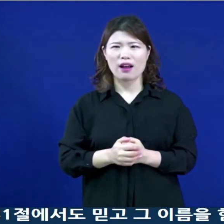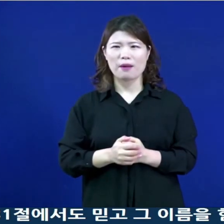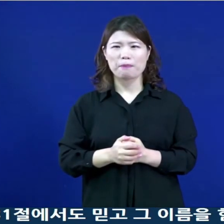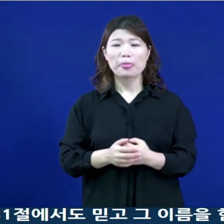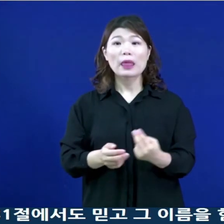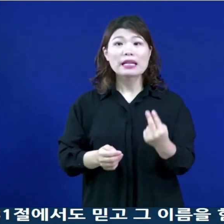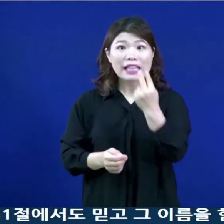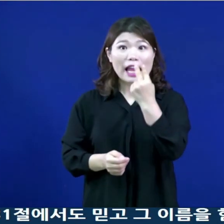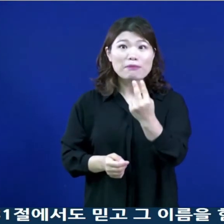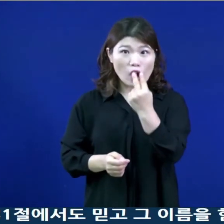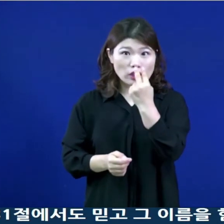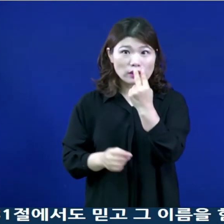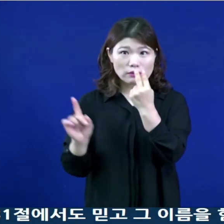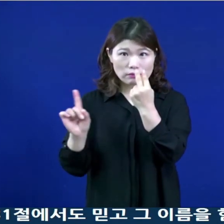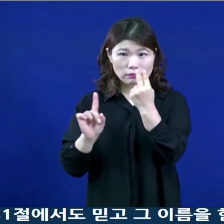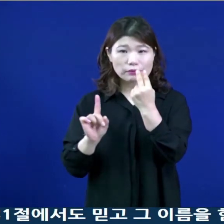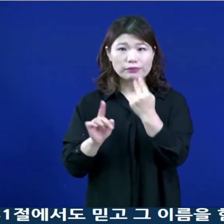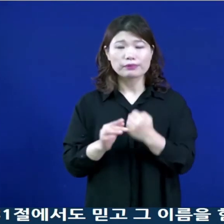생명은